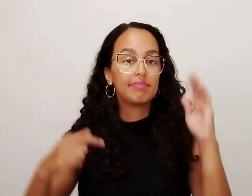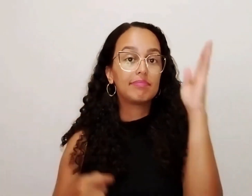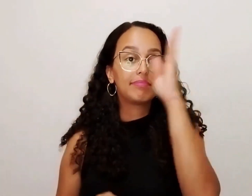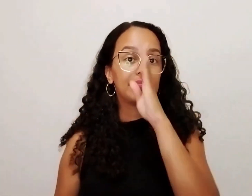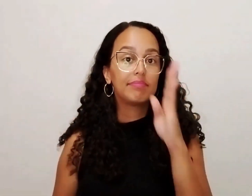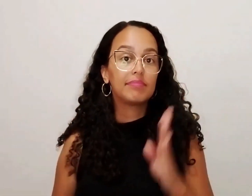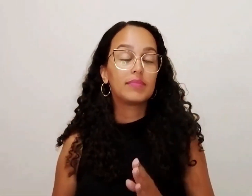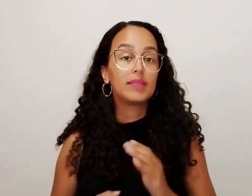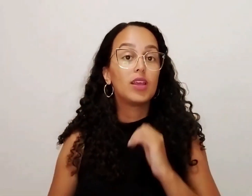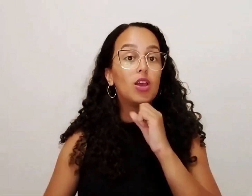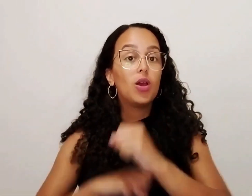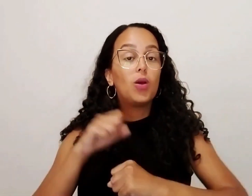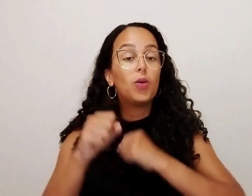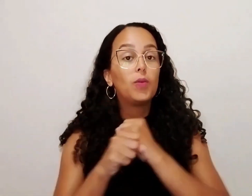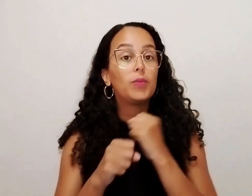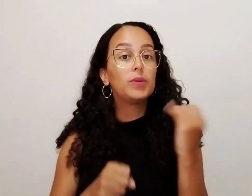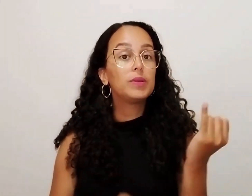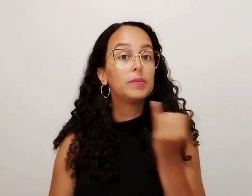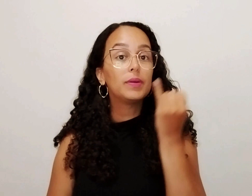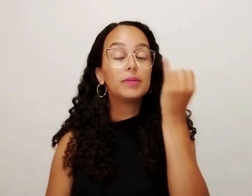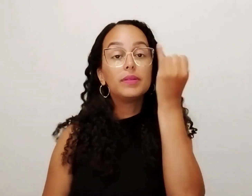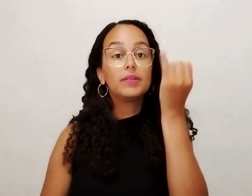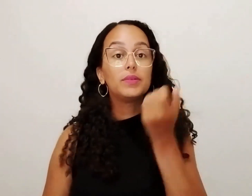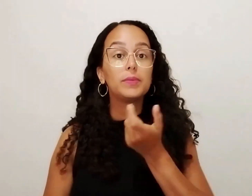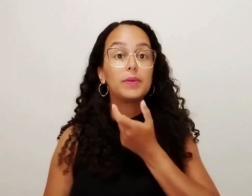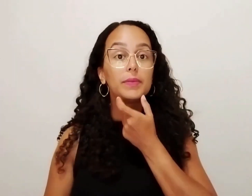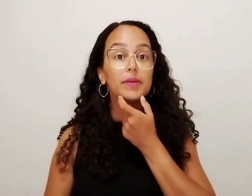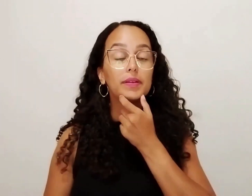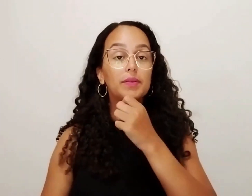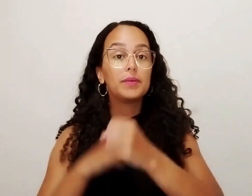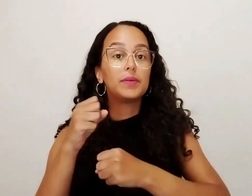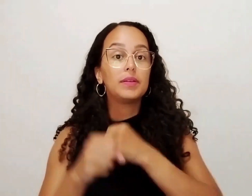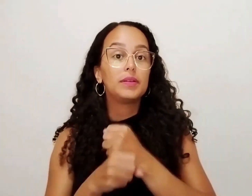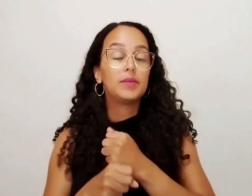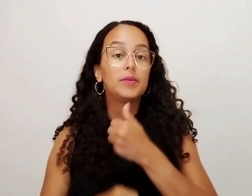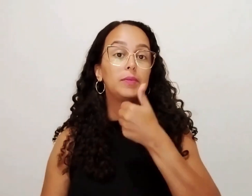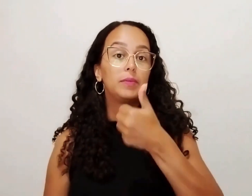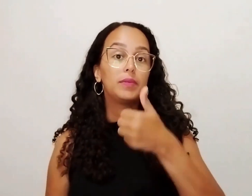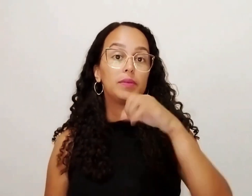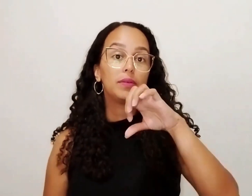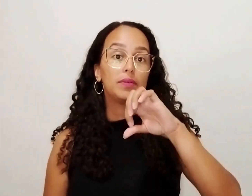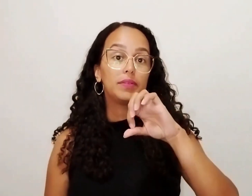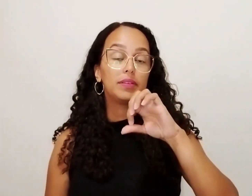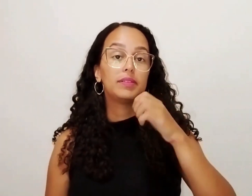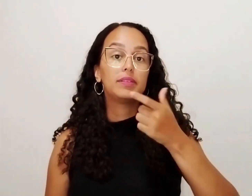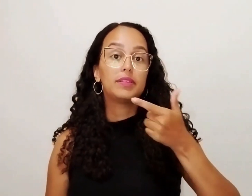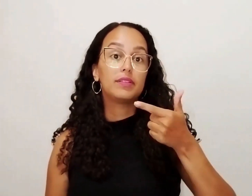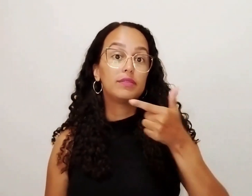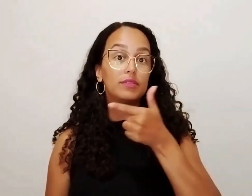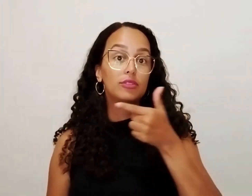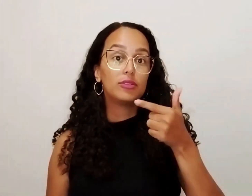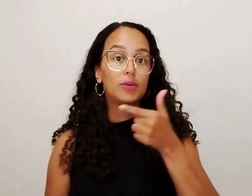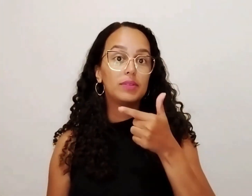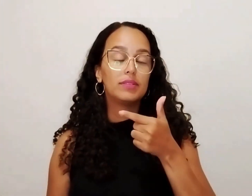Naquele ano, ele colaborou com a revista Claxon.